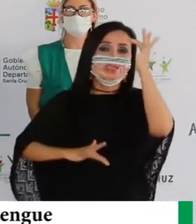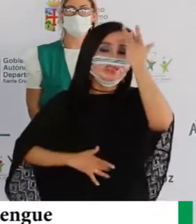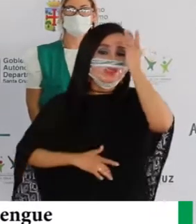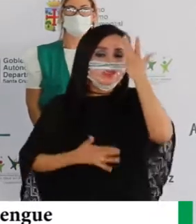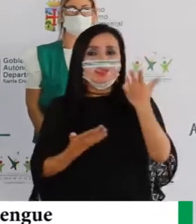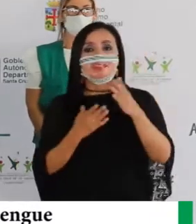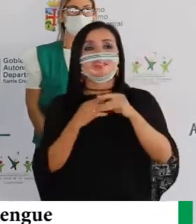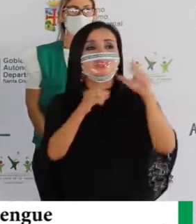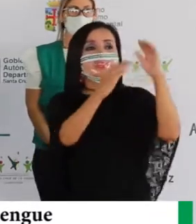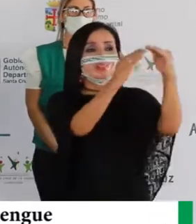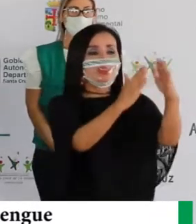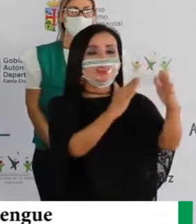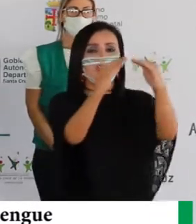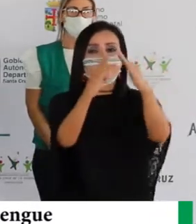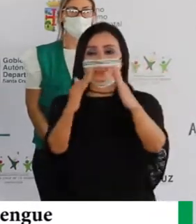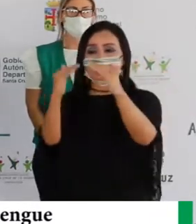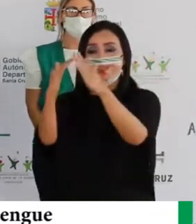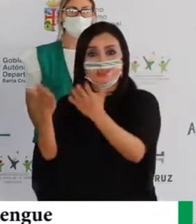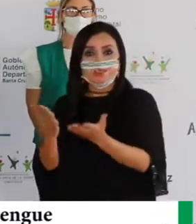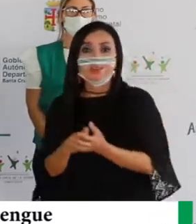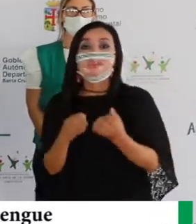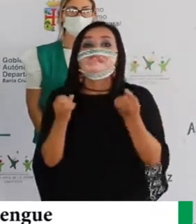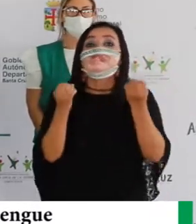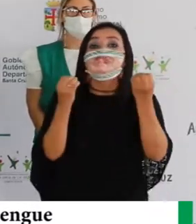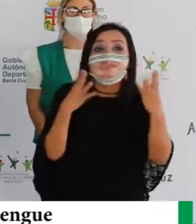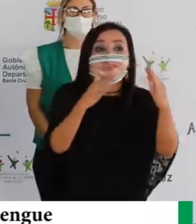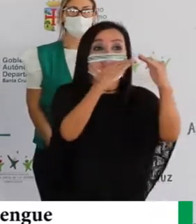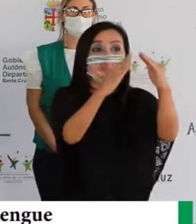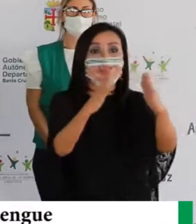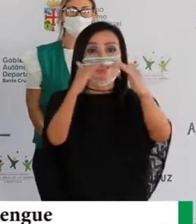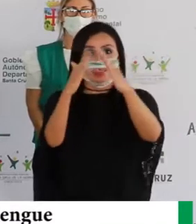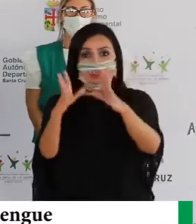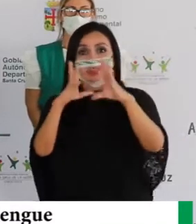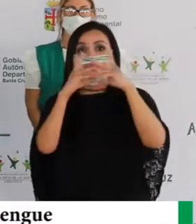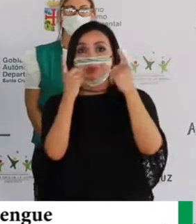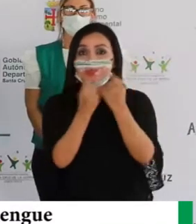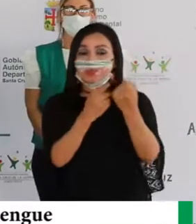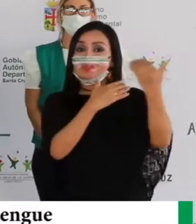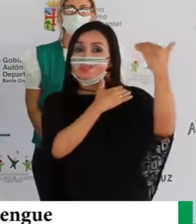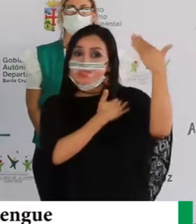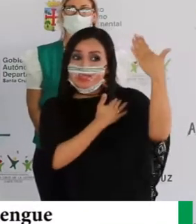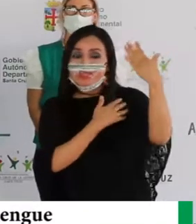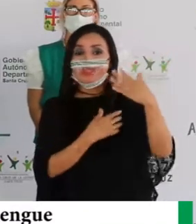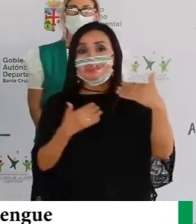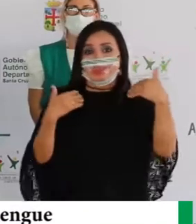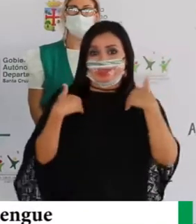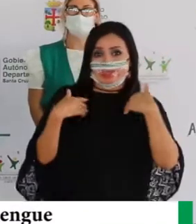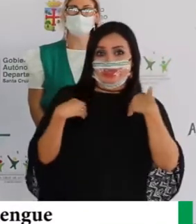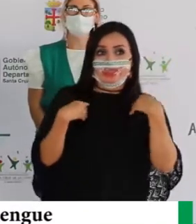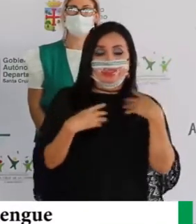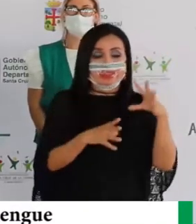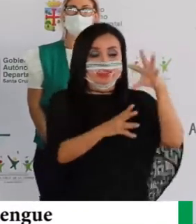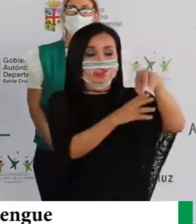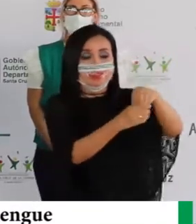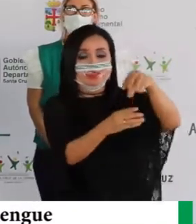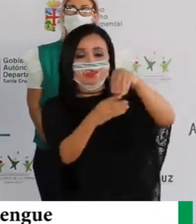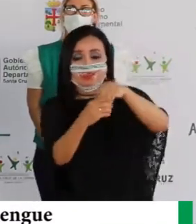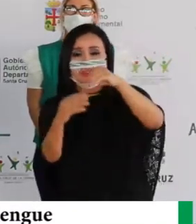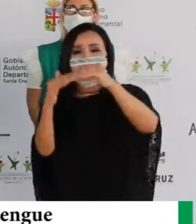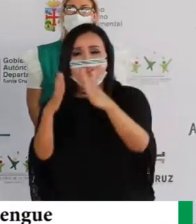larvaria domiciliaria, es decir, cuántas casas en el departamento de Santa Cruz cuentan con criaderos de